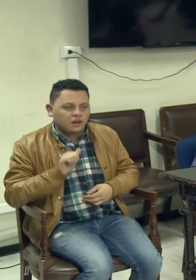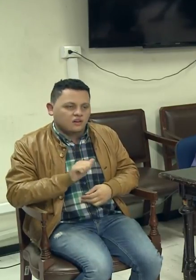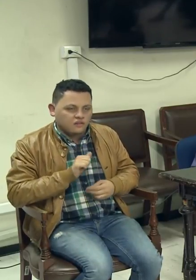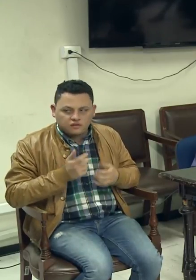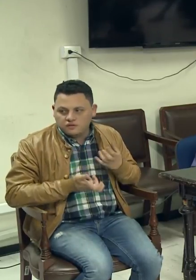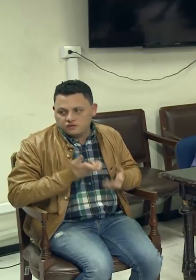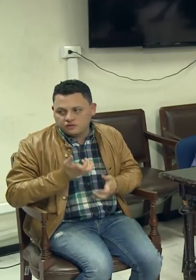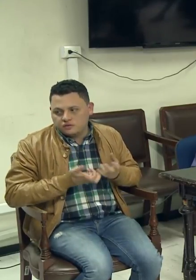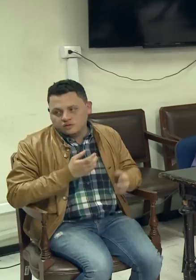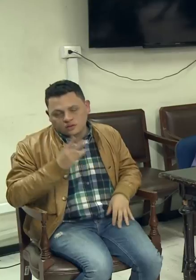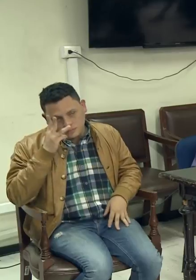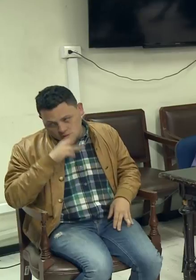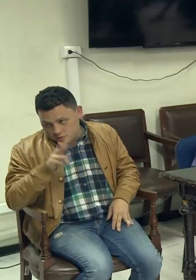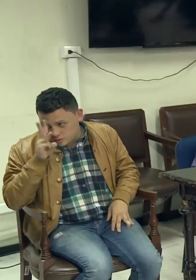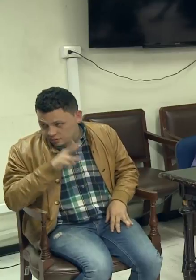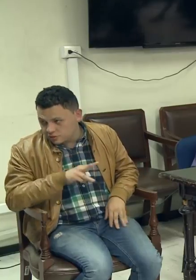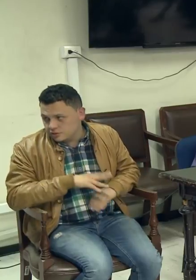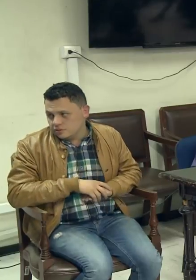mexicanas.